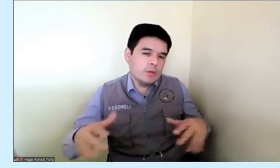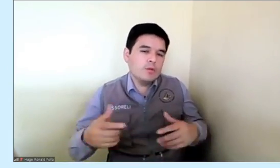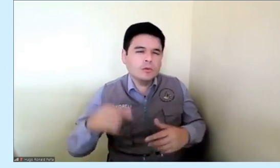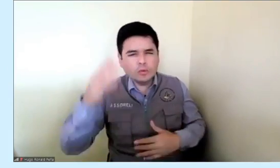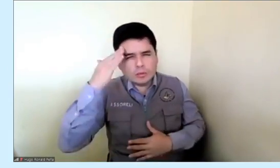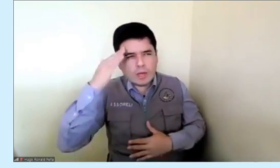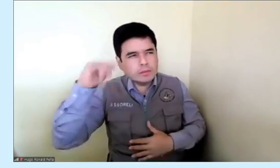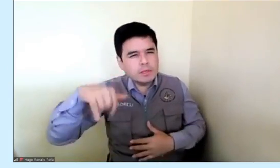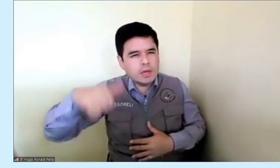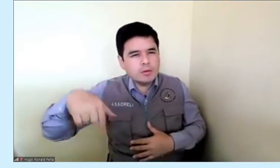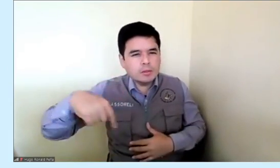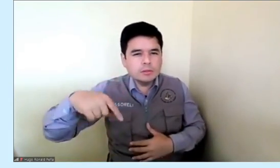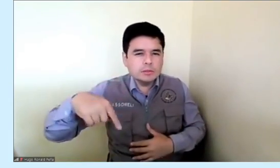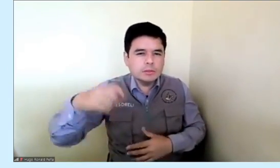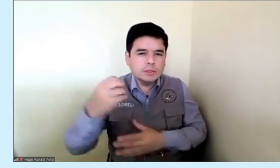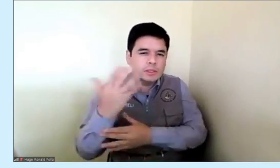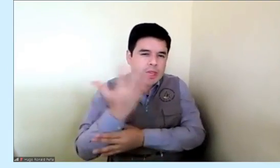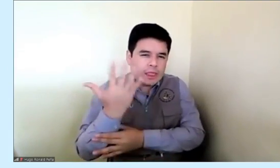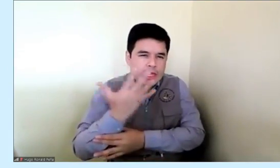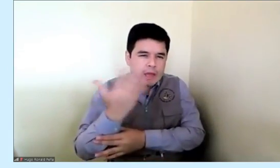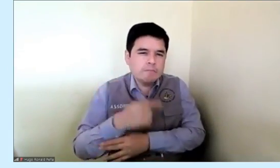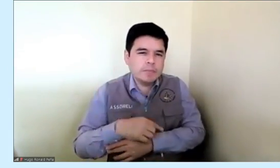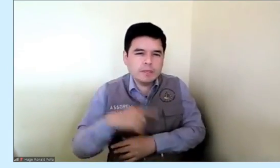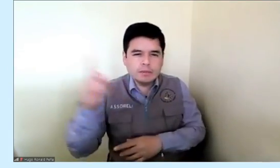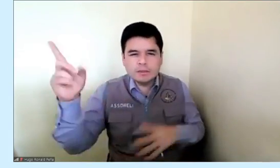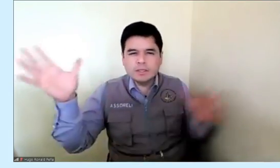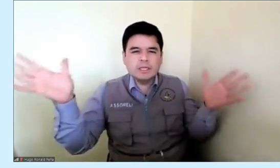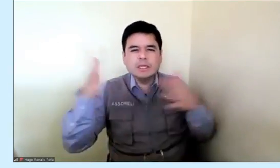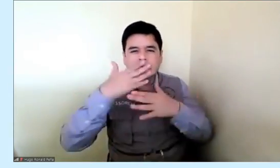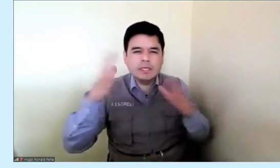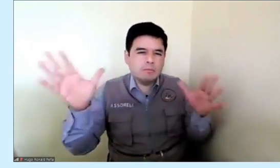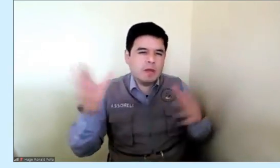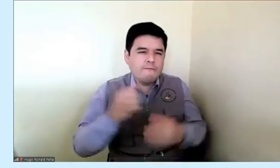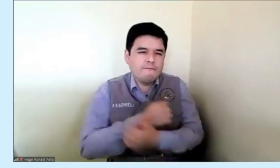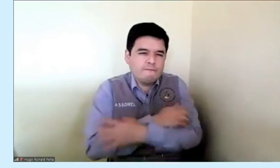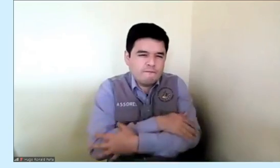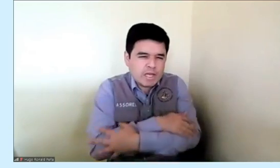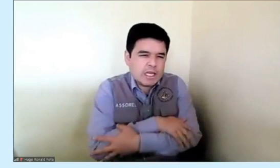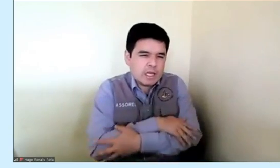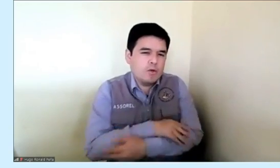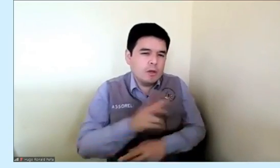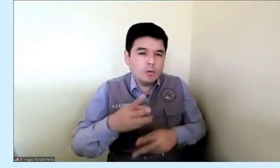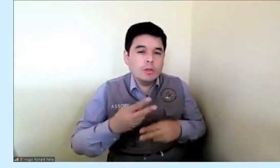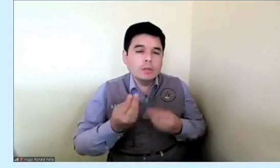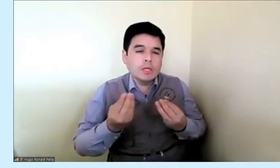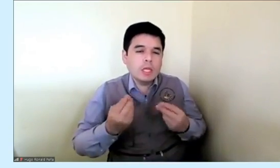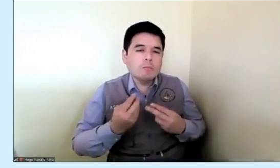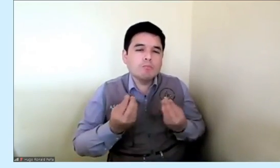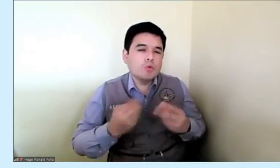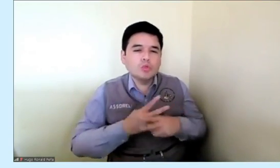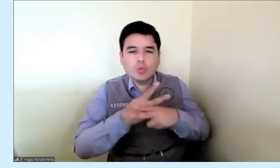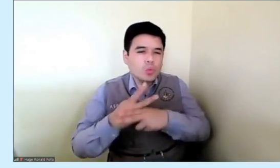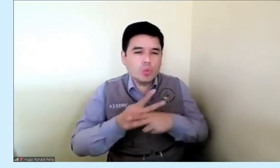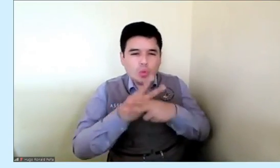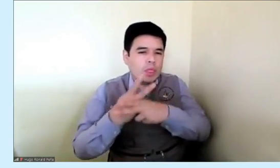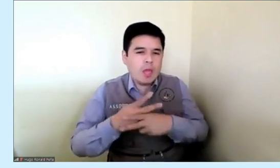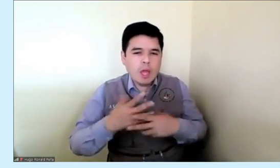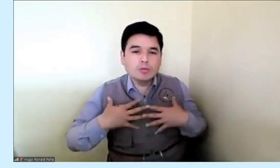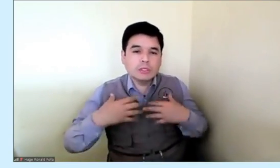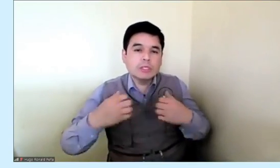Muy bien. Muy bien, y ustedes saben ahora en septiembre hay un poco de frío, hay